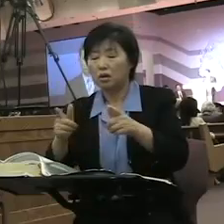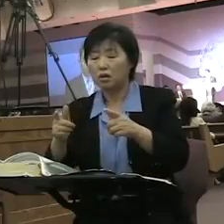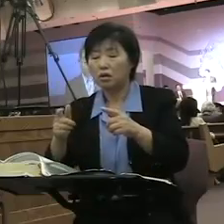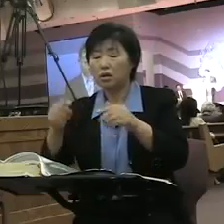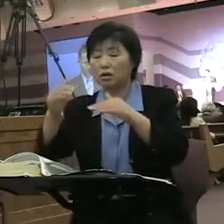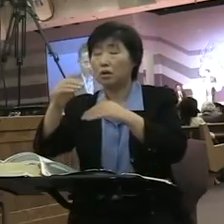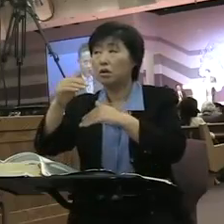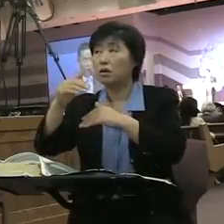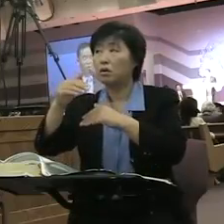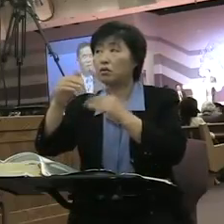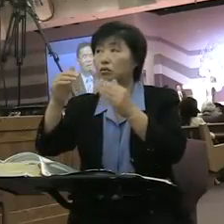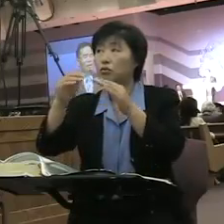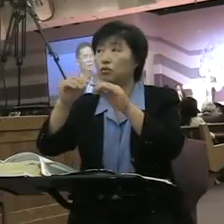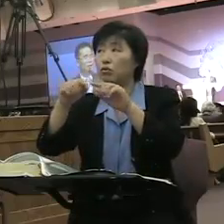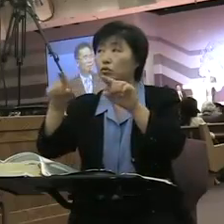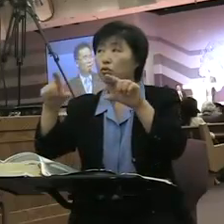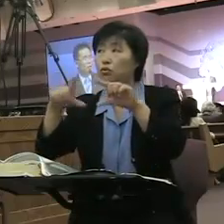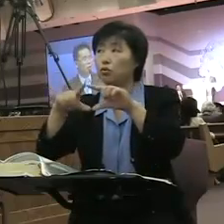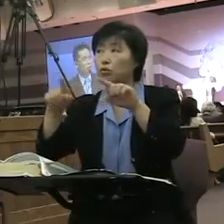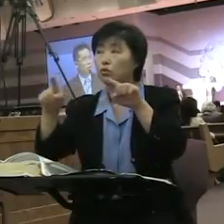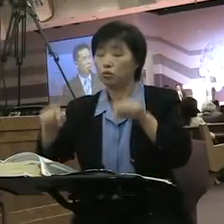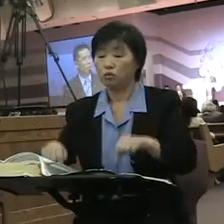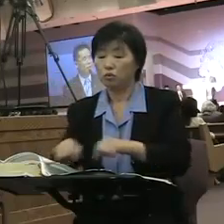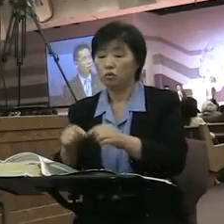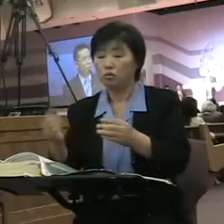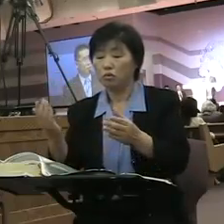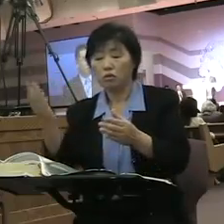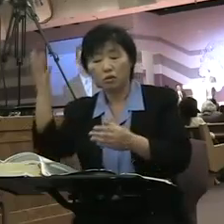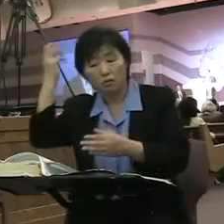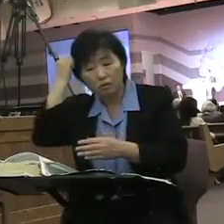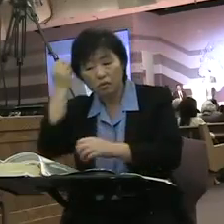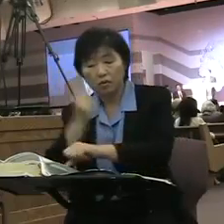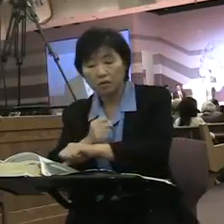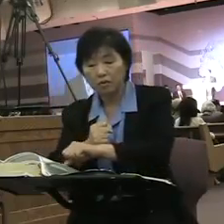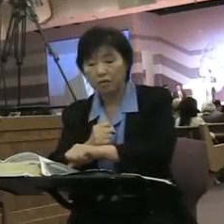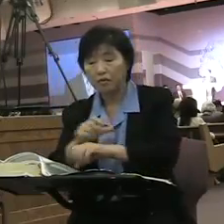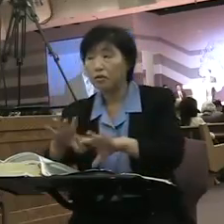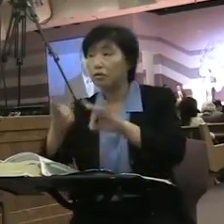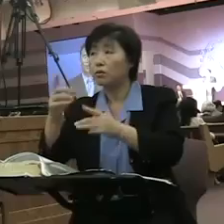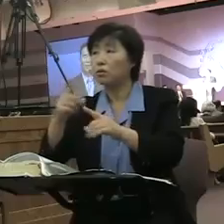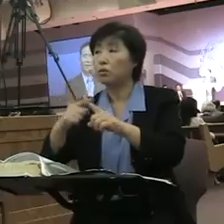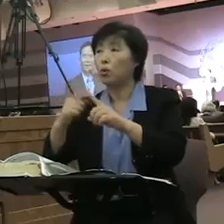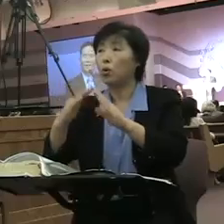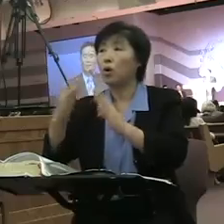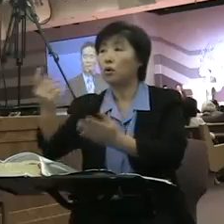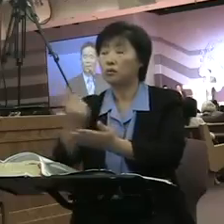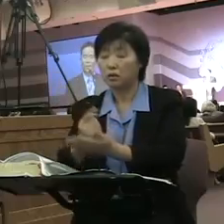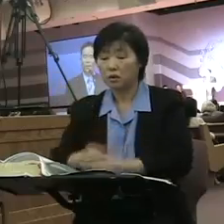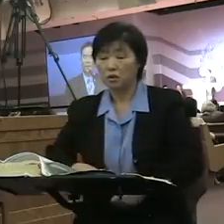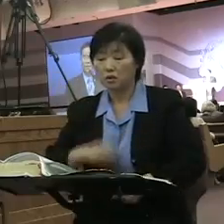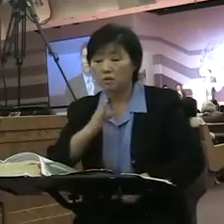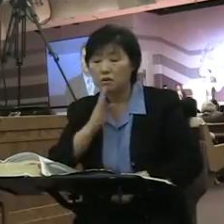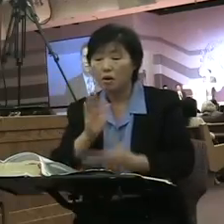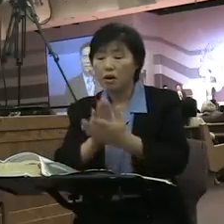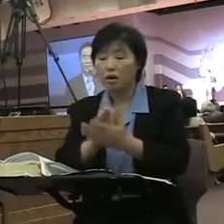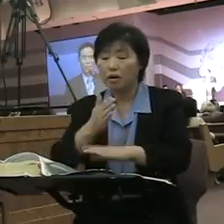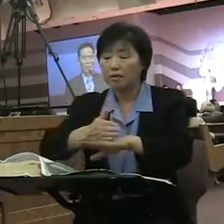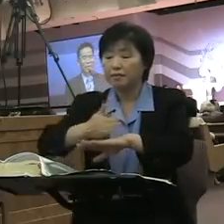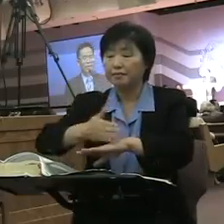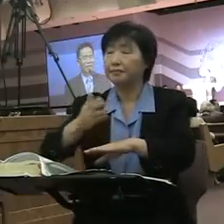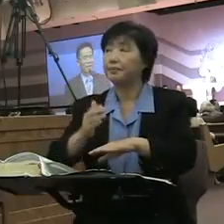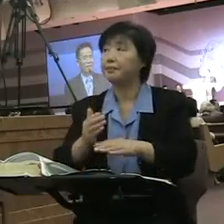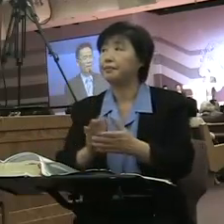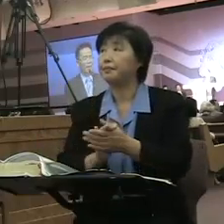주부를 참조해 주시기를 바랍니다. 오늘 처음 저희 교회에 오신 여러분 계시다면 진심으로 감사하고 환영합니다.